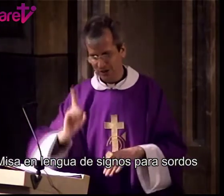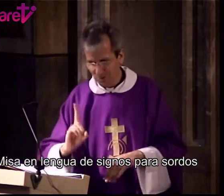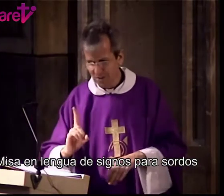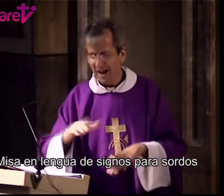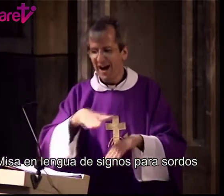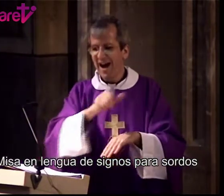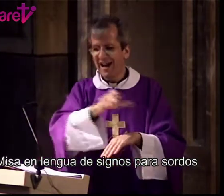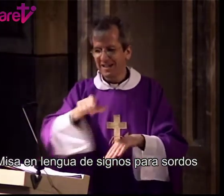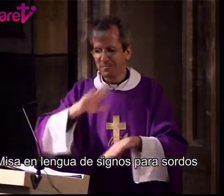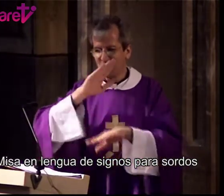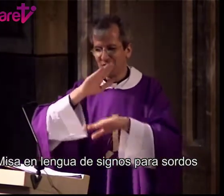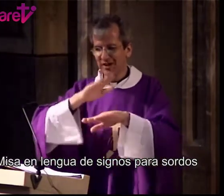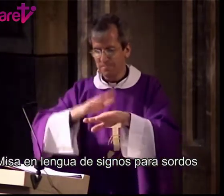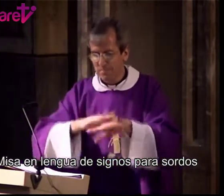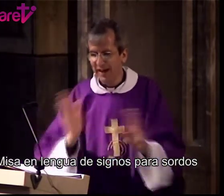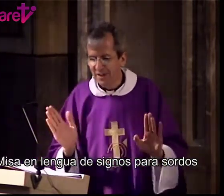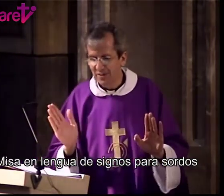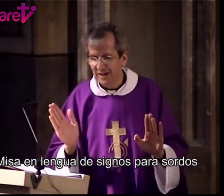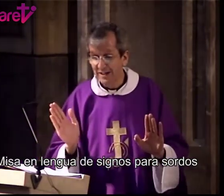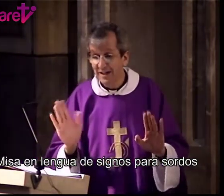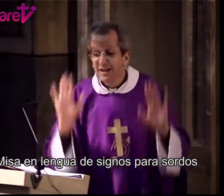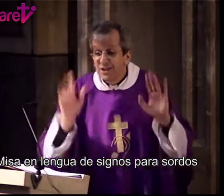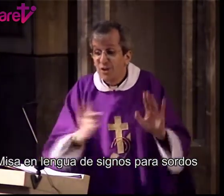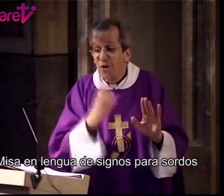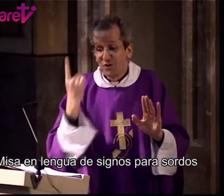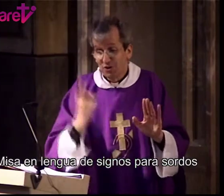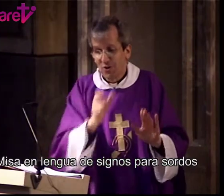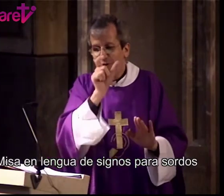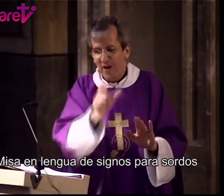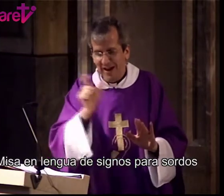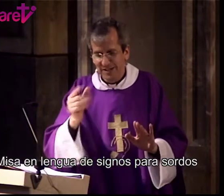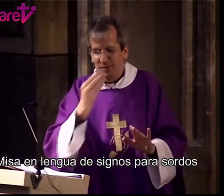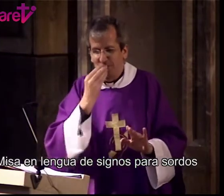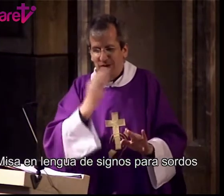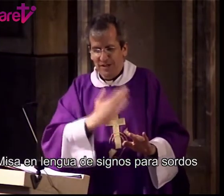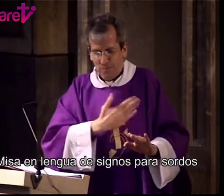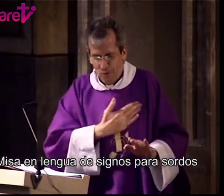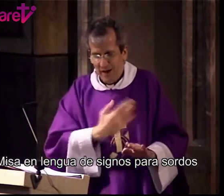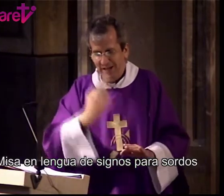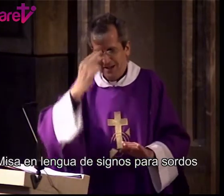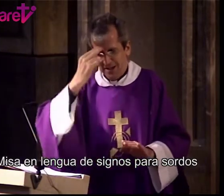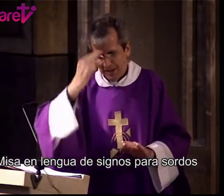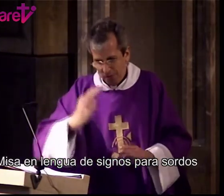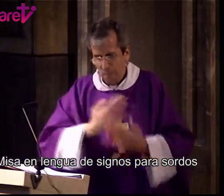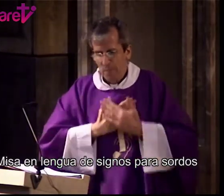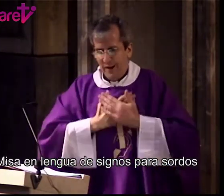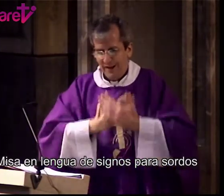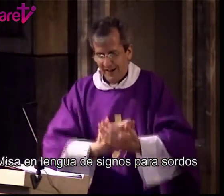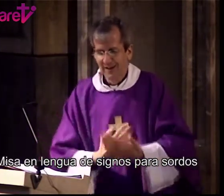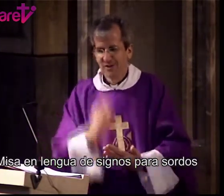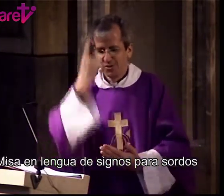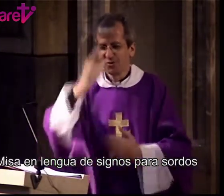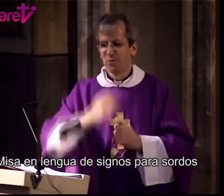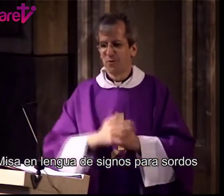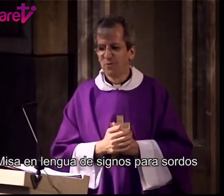no escucha a las personas pecadoras, sino solo a las personas buenas que cumplen su voluntad.